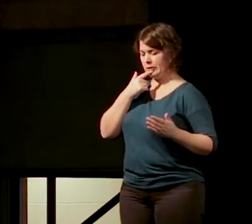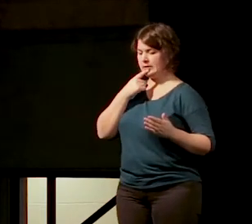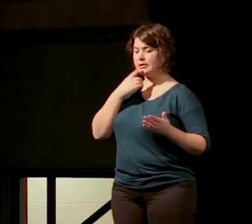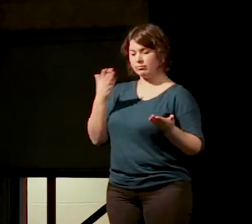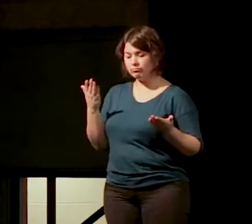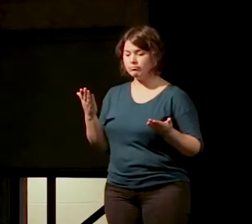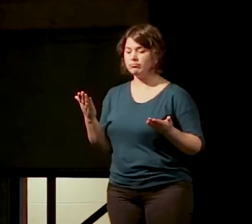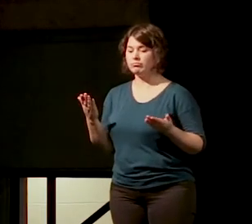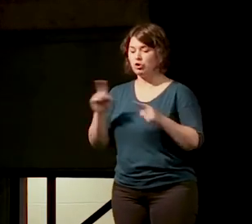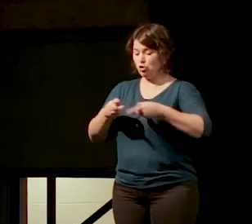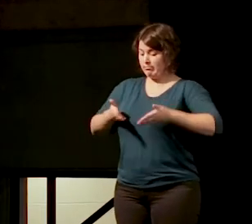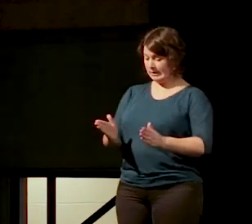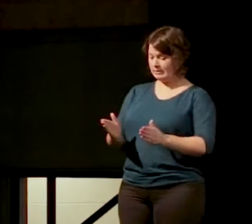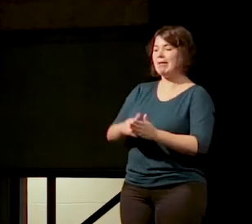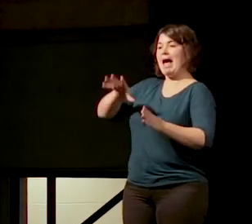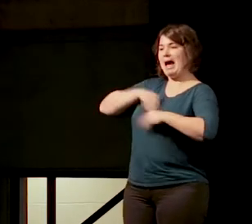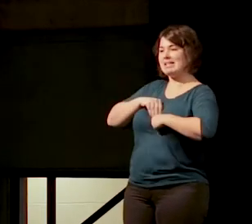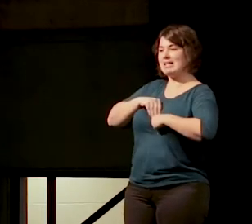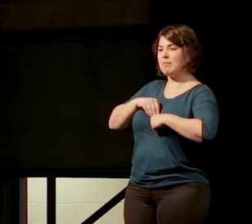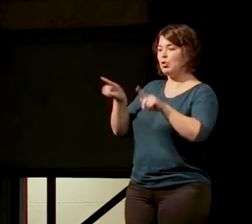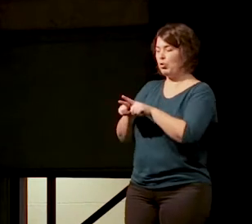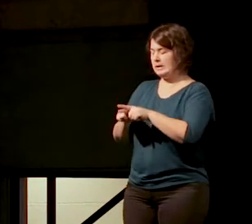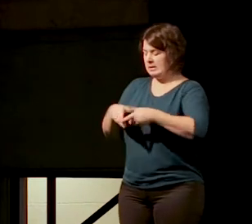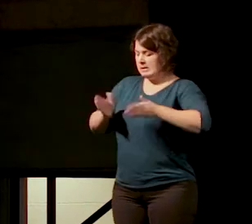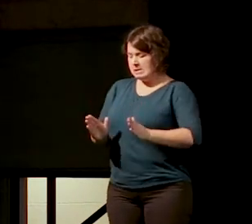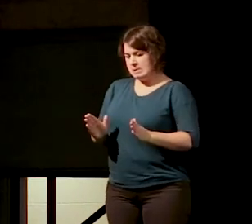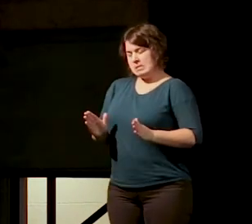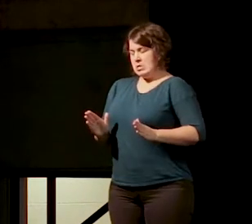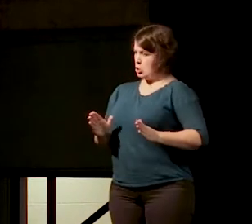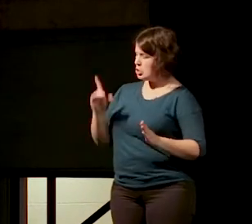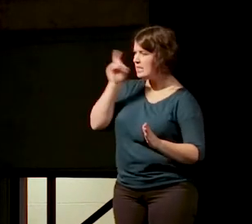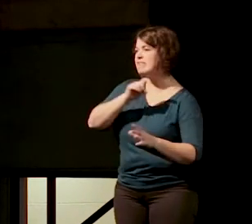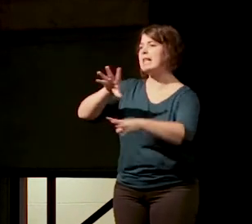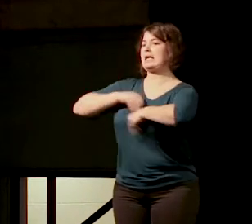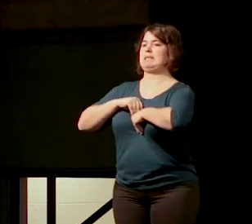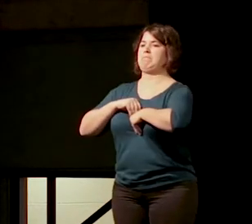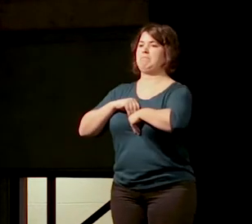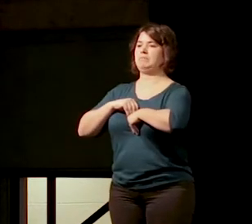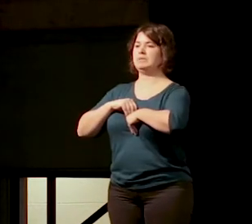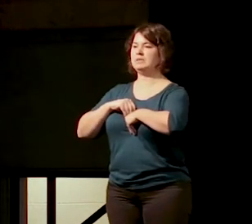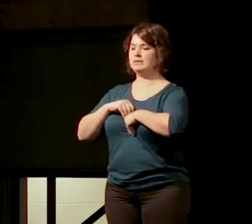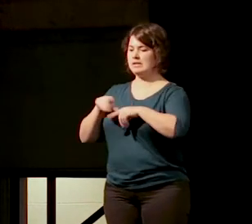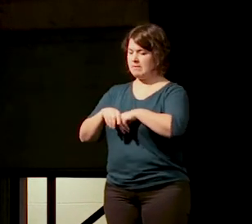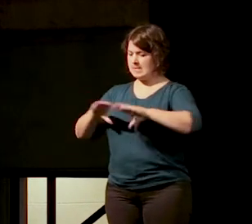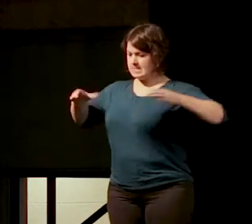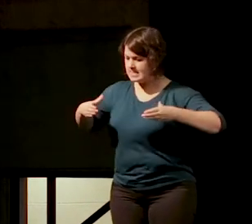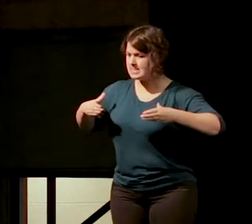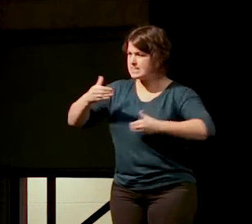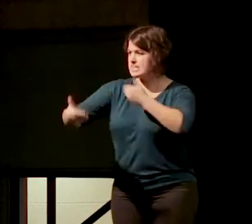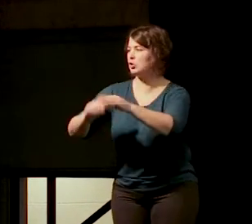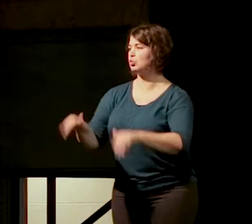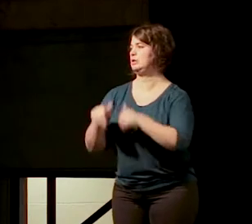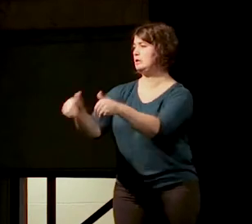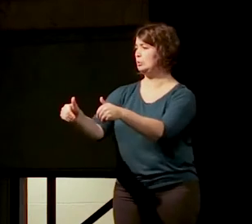décision, et on accepte aussi la décision difficile. On serre les rangs et on continue d'avancer.